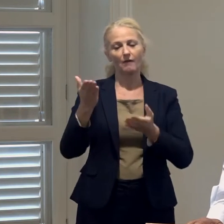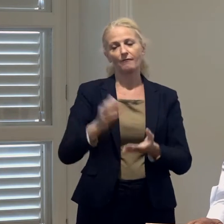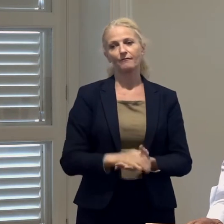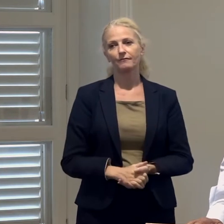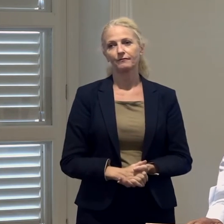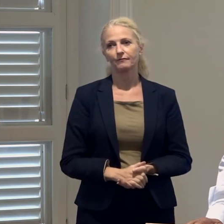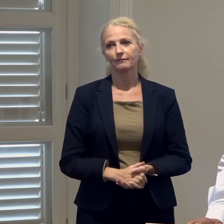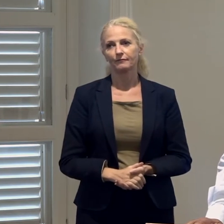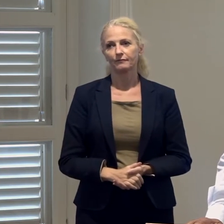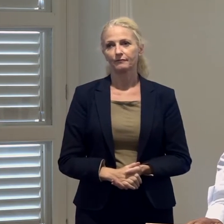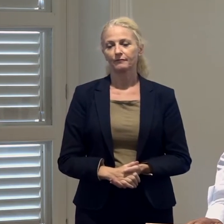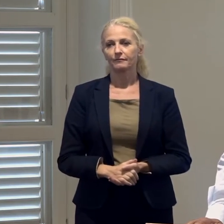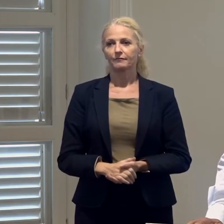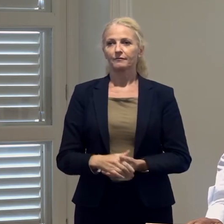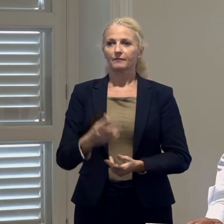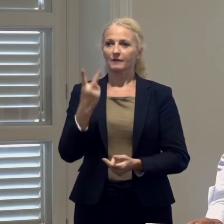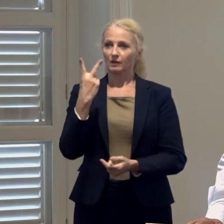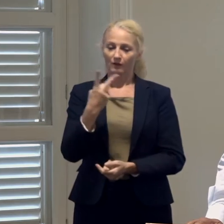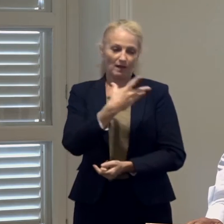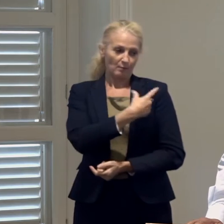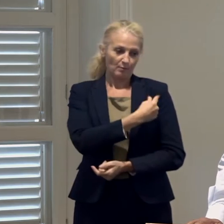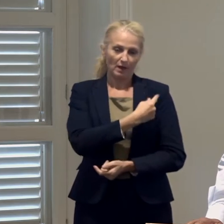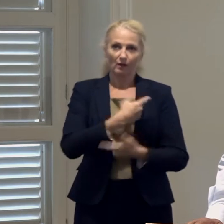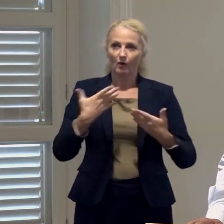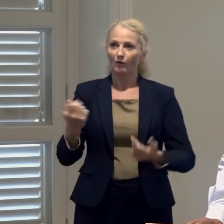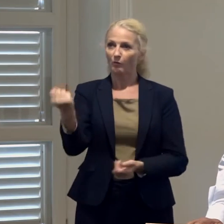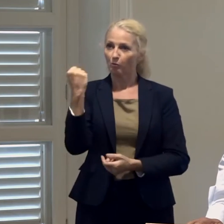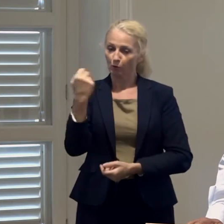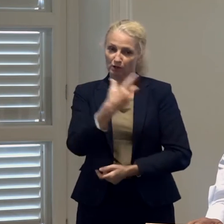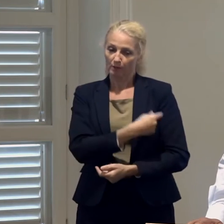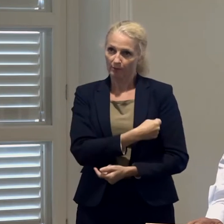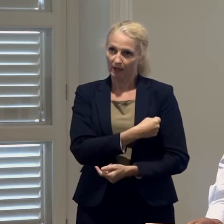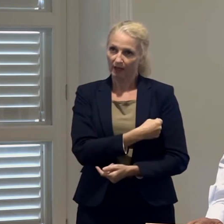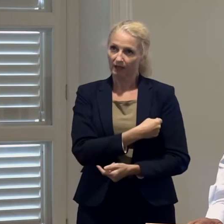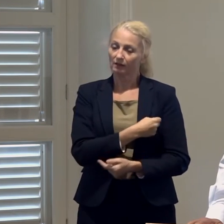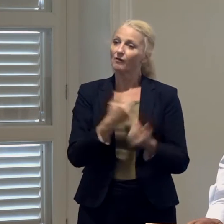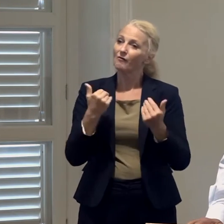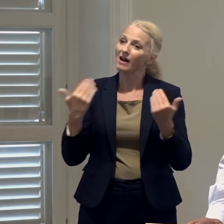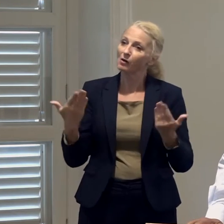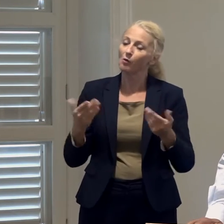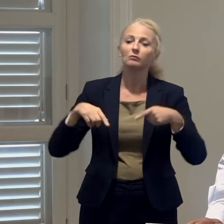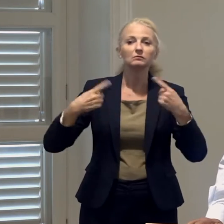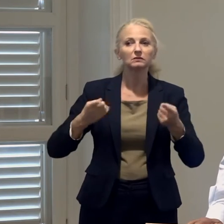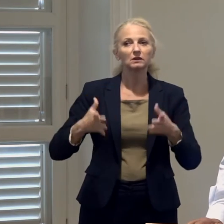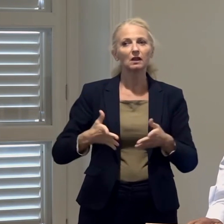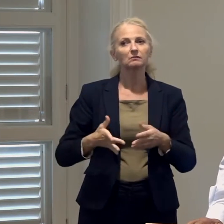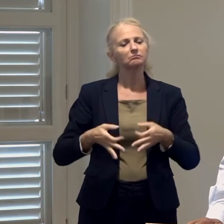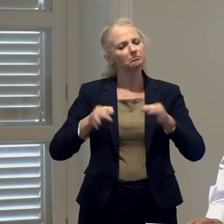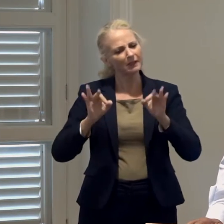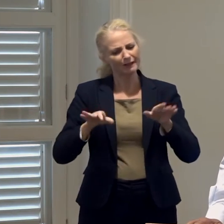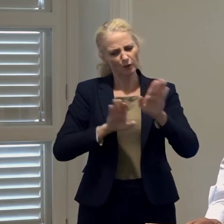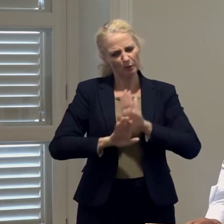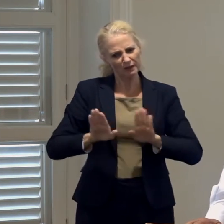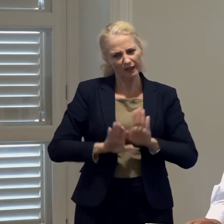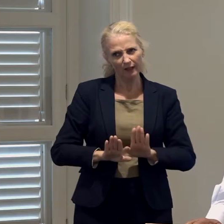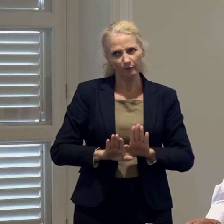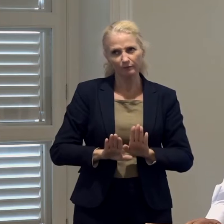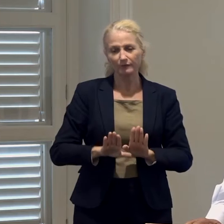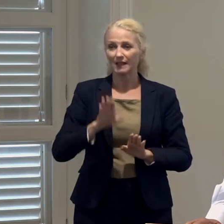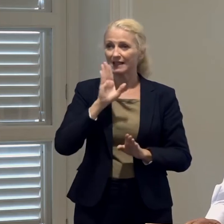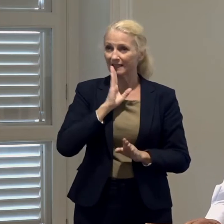2 coronaprikken wil de afdeling burgers beter beschermen, zodat ze niet ernstig ziek worden als ze met